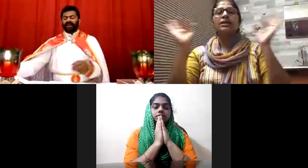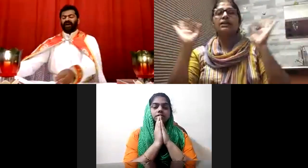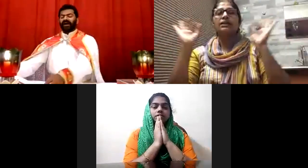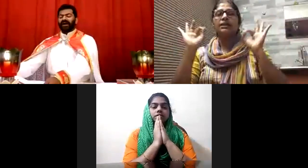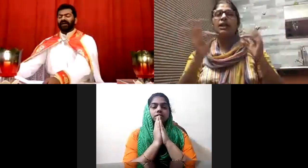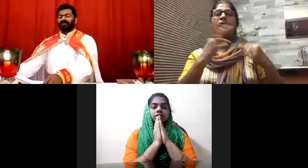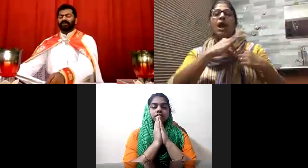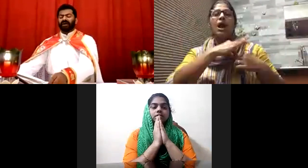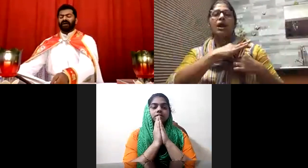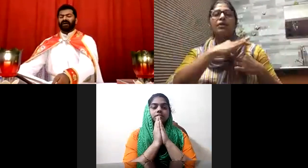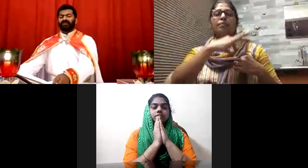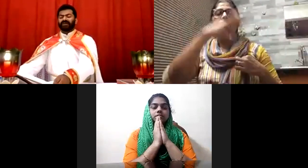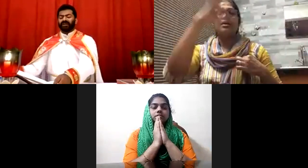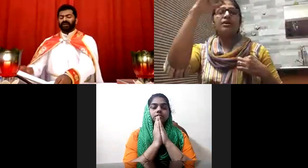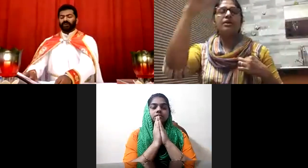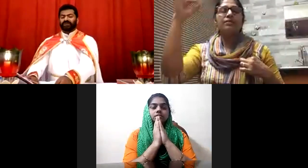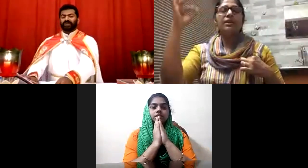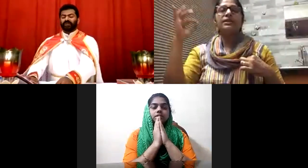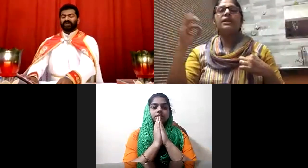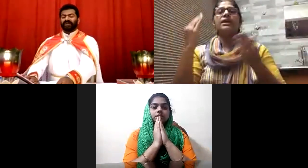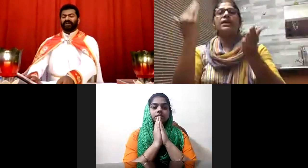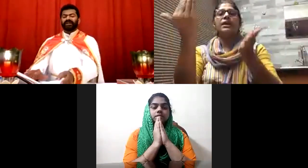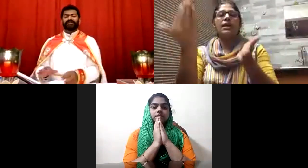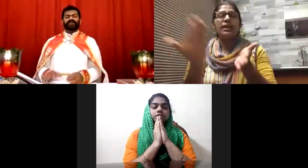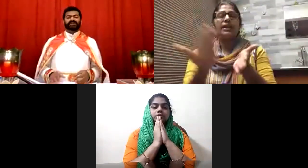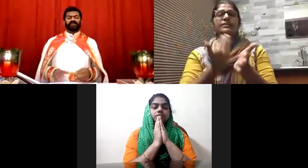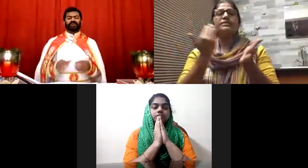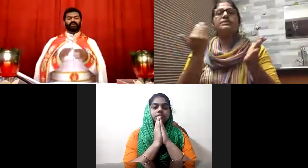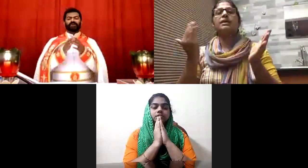അക്ഷയമവനുടെ ആത്മാവിൽ ഉത്തമ